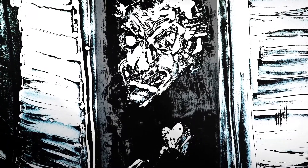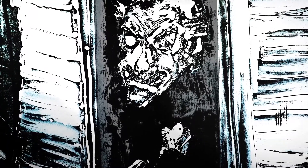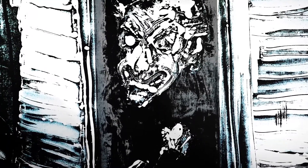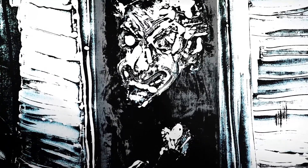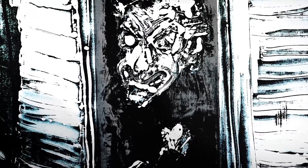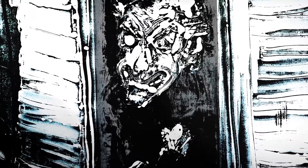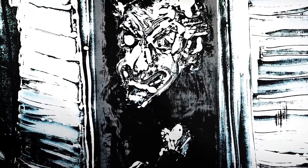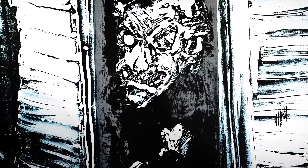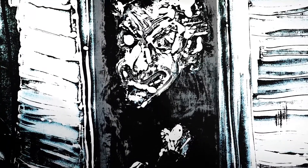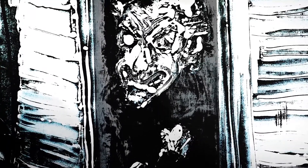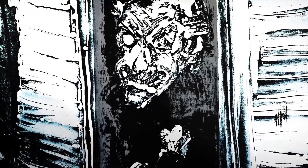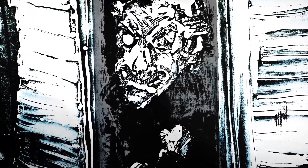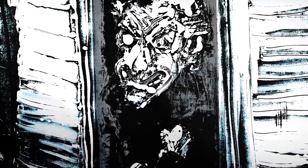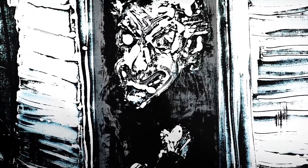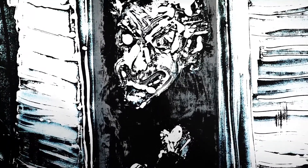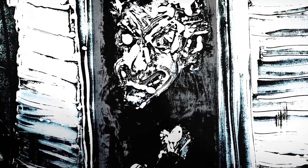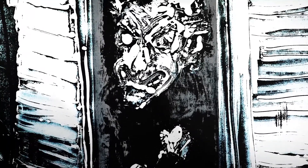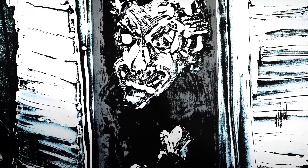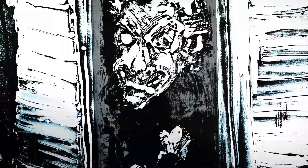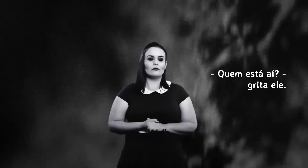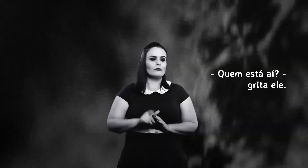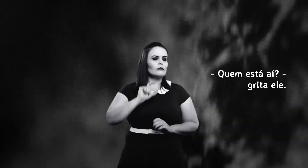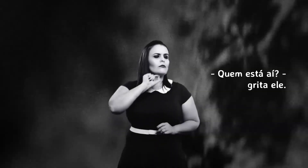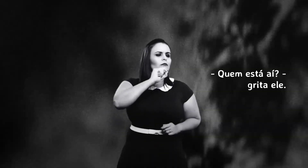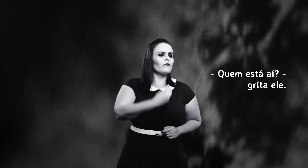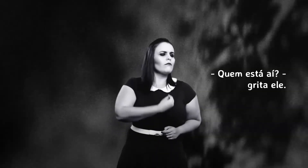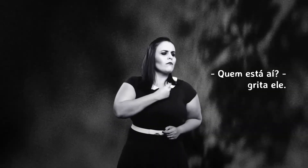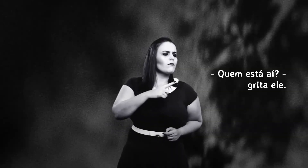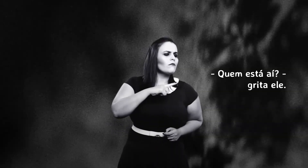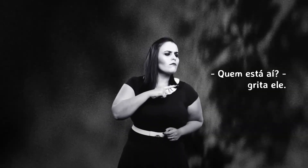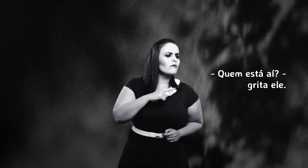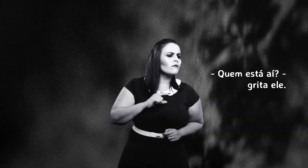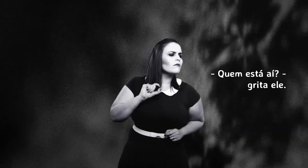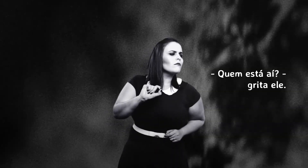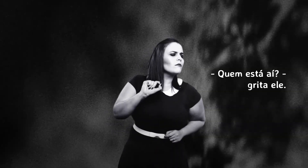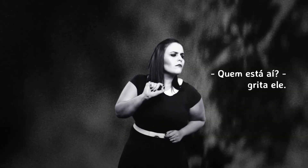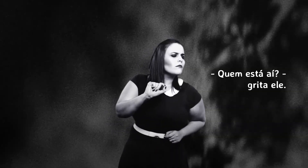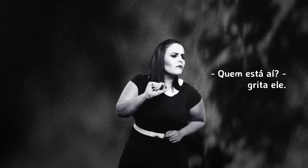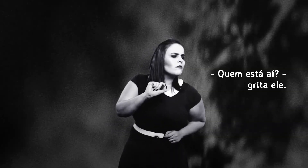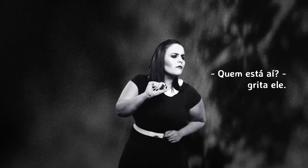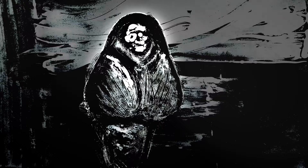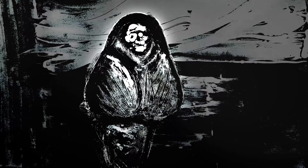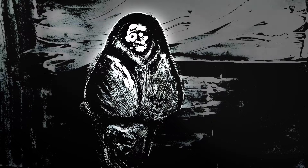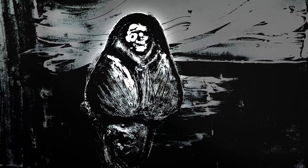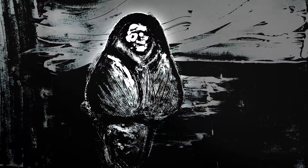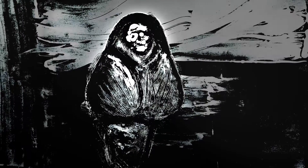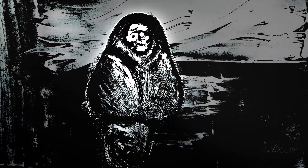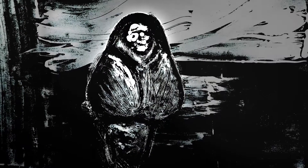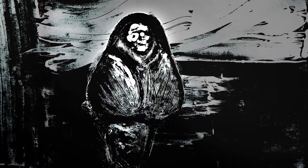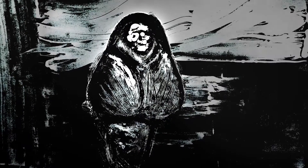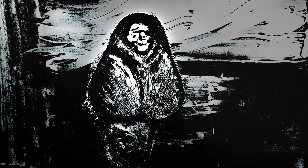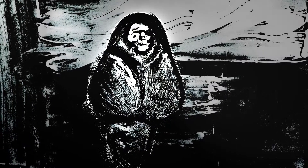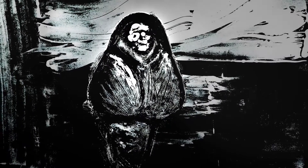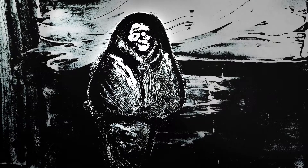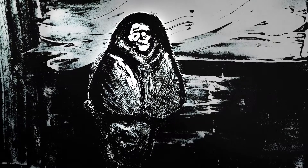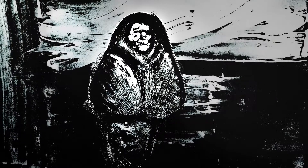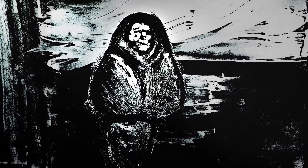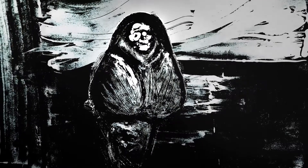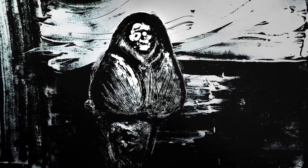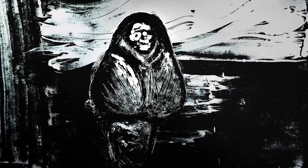carrancudo rosto e suas mãos. Quem está aí? Grita ele. Uma mulher com um chale que lhe cobre o